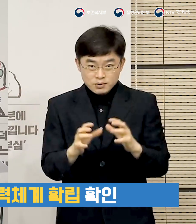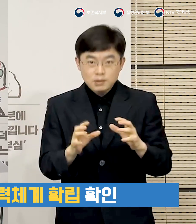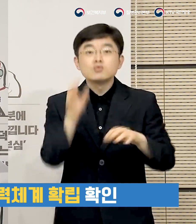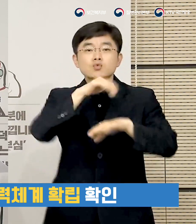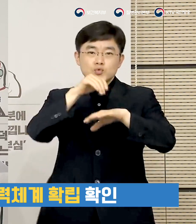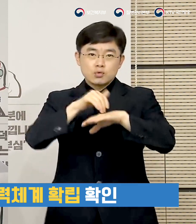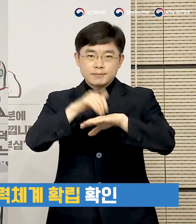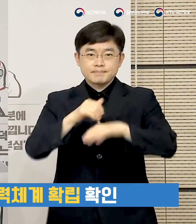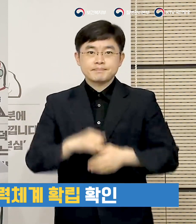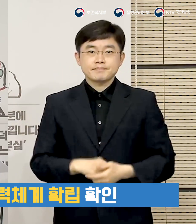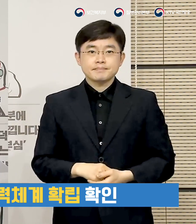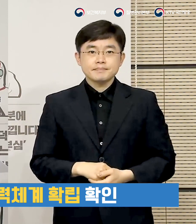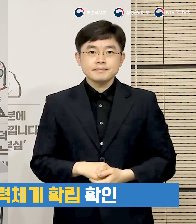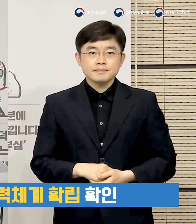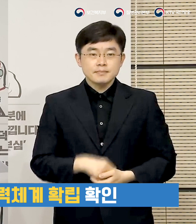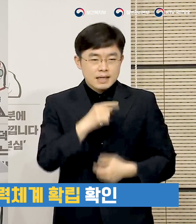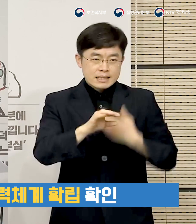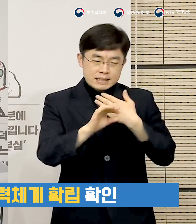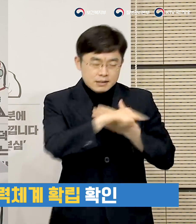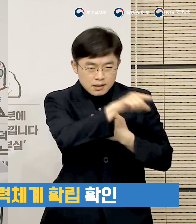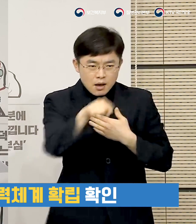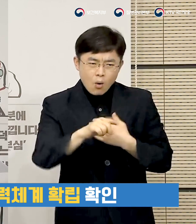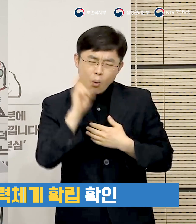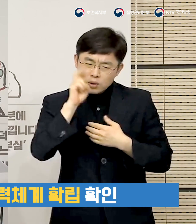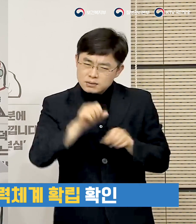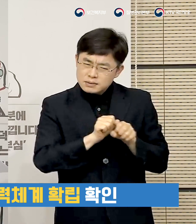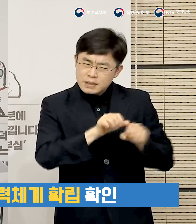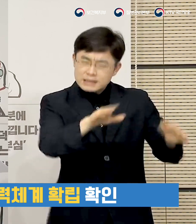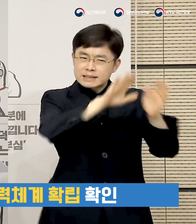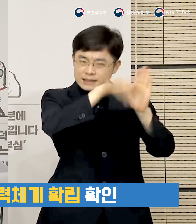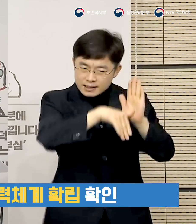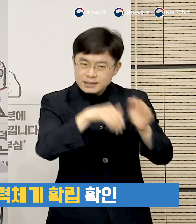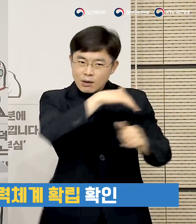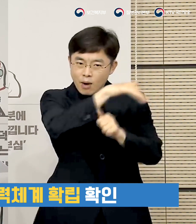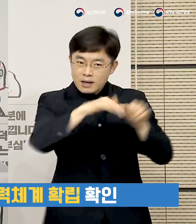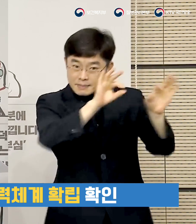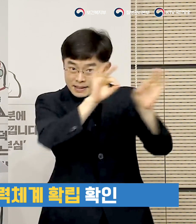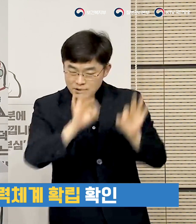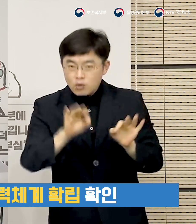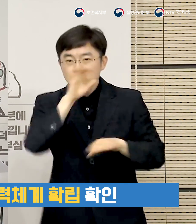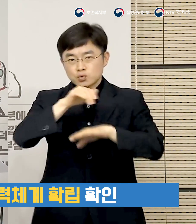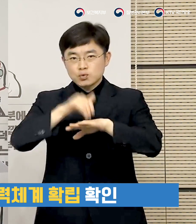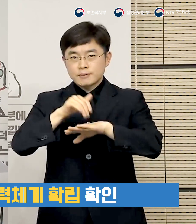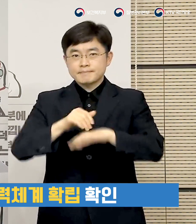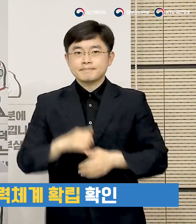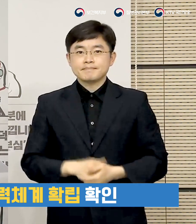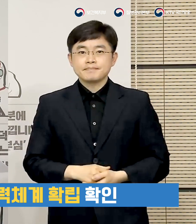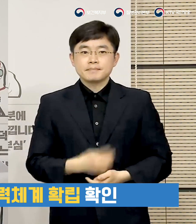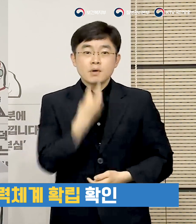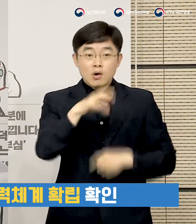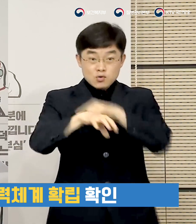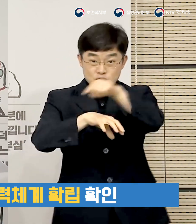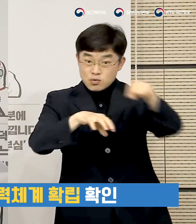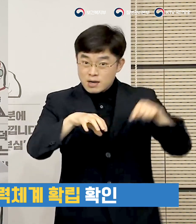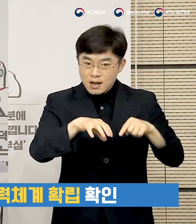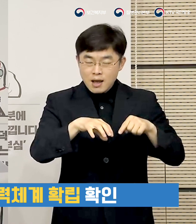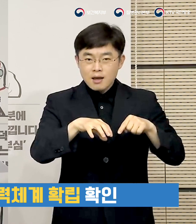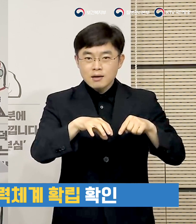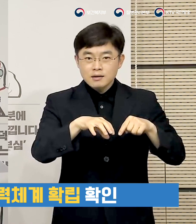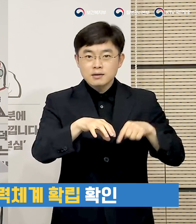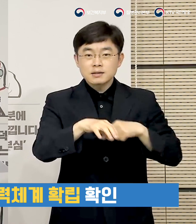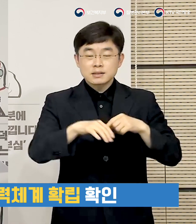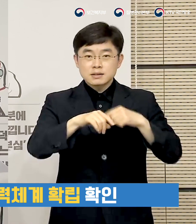참석하여 재난상황 가상훈련을 실시할 예정입니다. 훈련은 수도권 내 일일 확진자